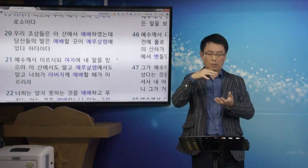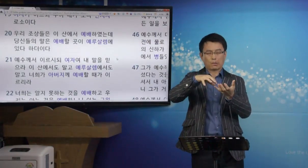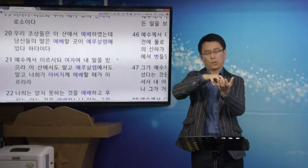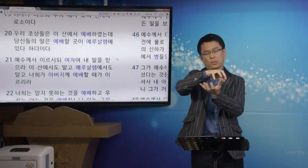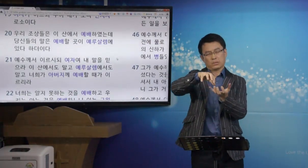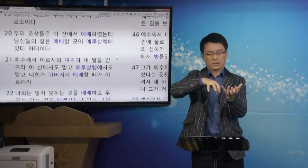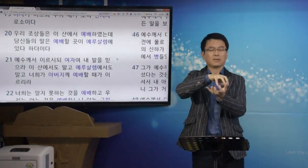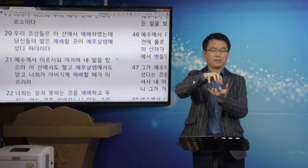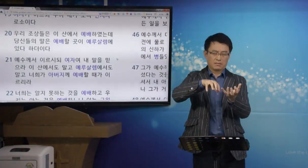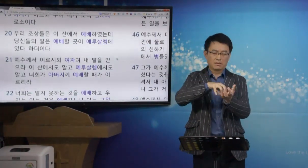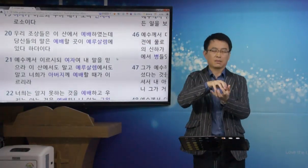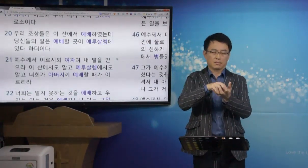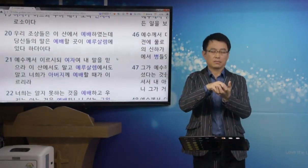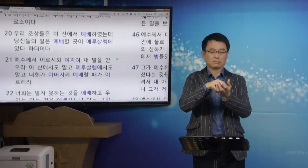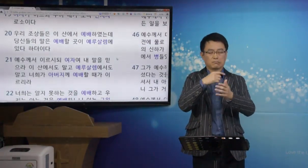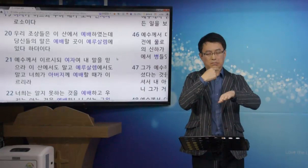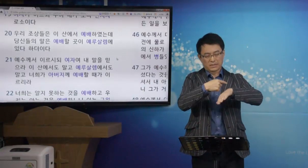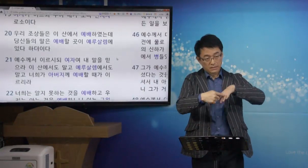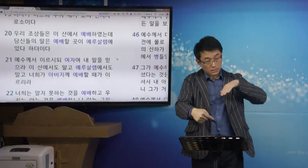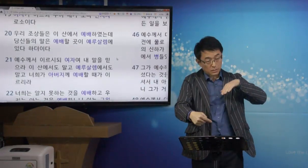물론 예전에 그 혼혈로